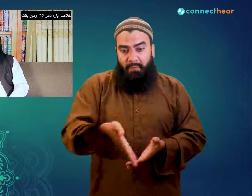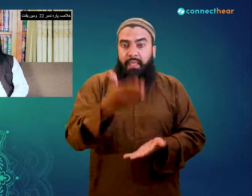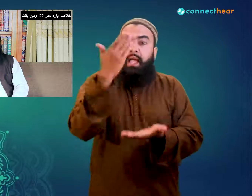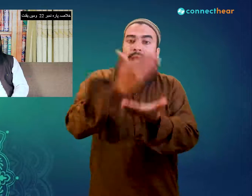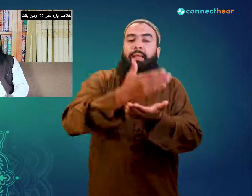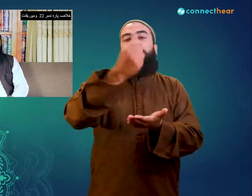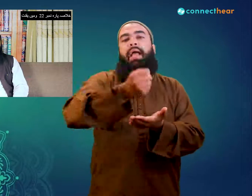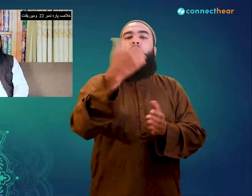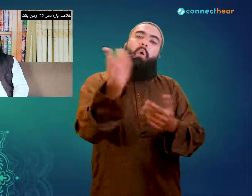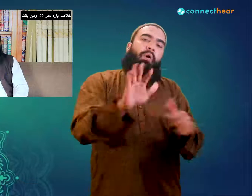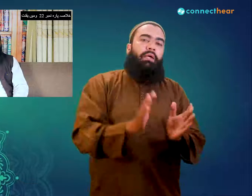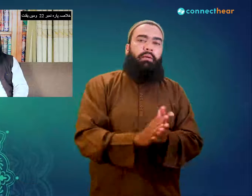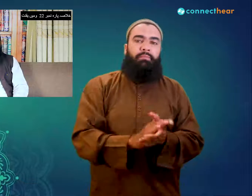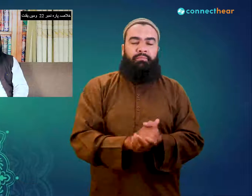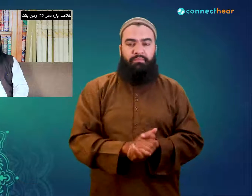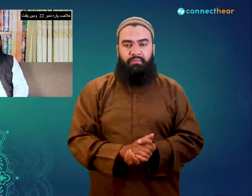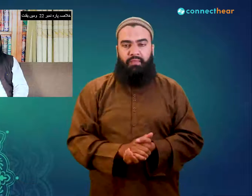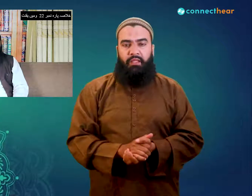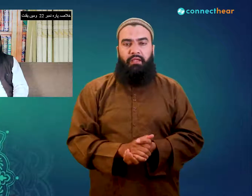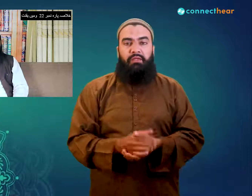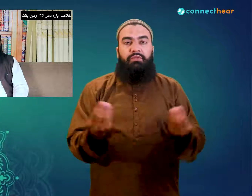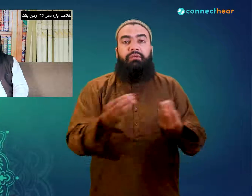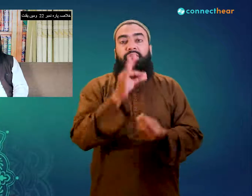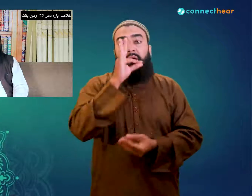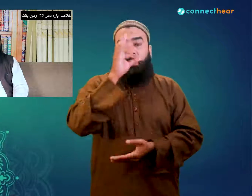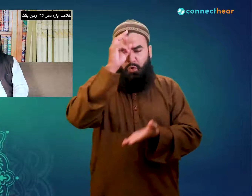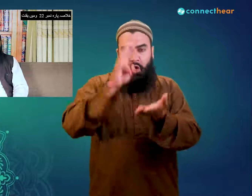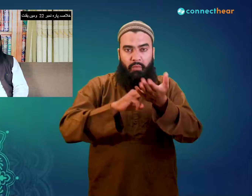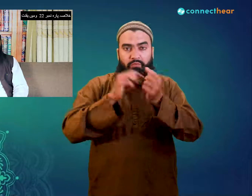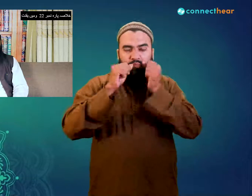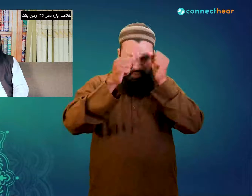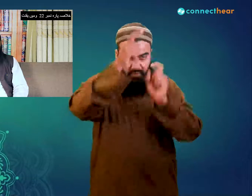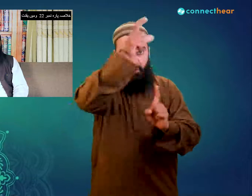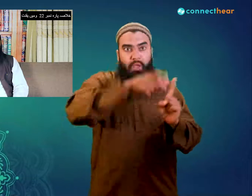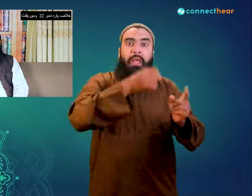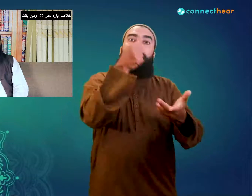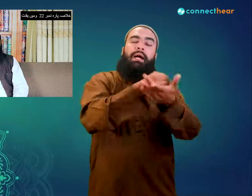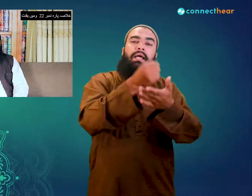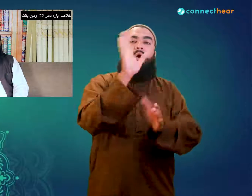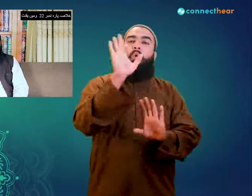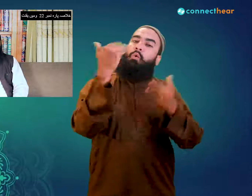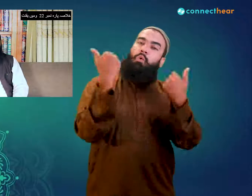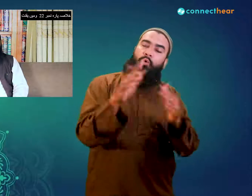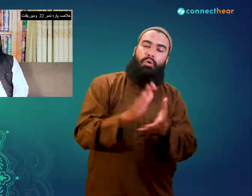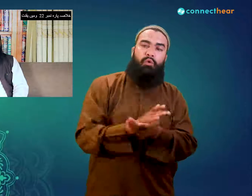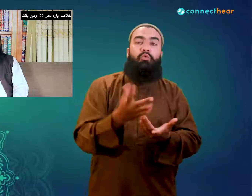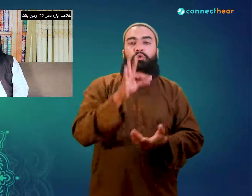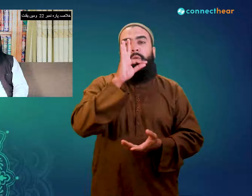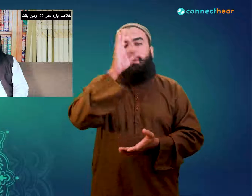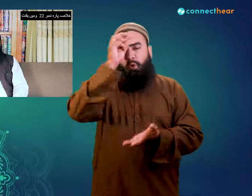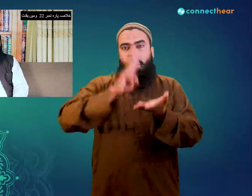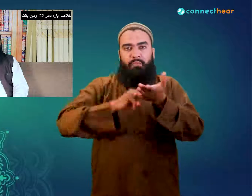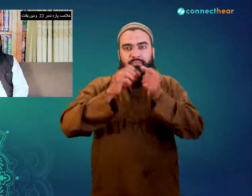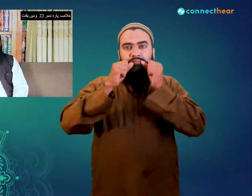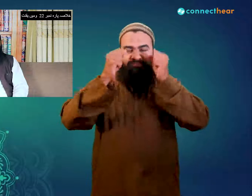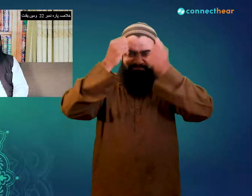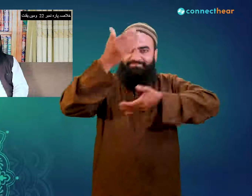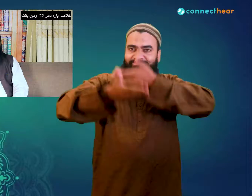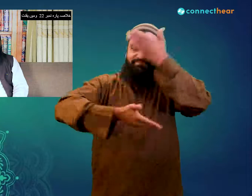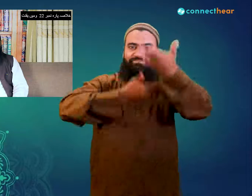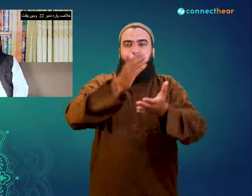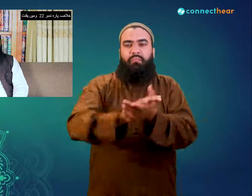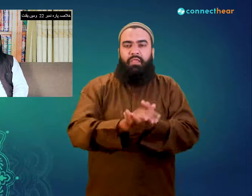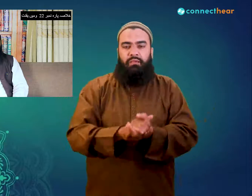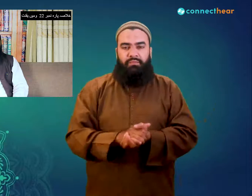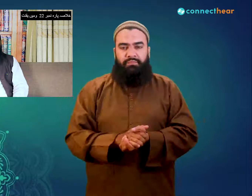پر ہی یہ مکمل ہو گیا۔ آپ صلی اللہ علیہ وسلم کی حدیث مبارکہ ہے کہ انا خاتم النبیین لا